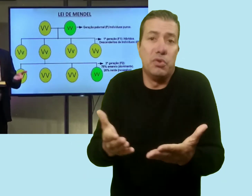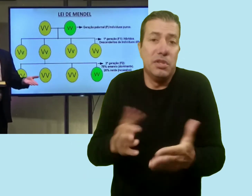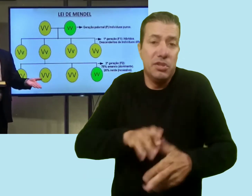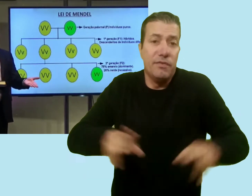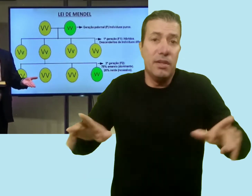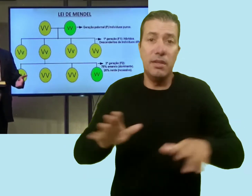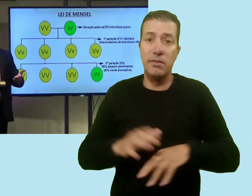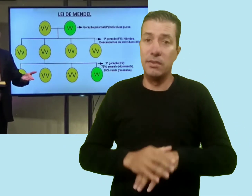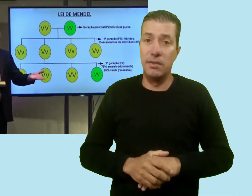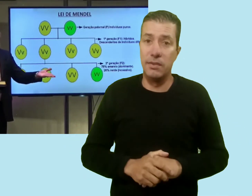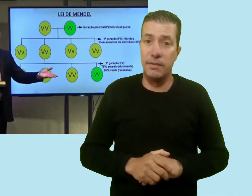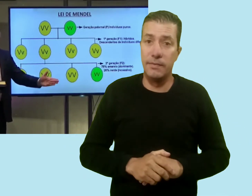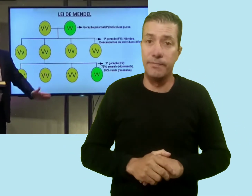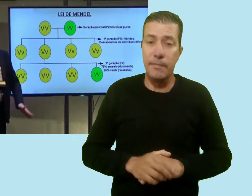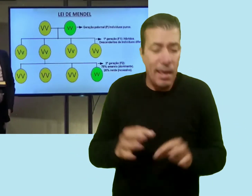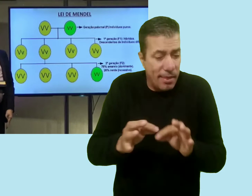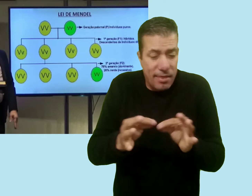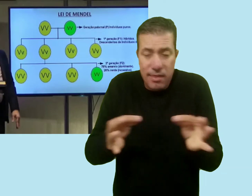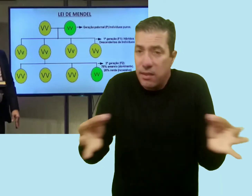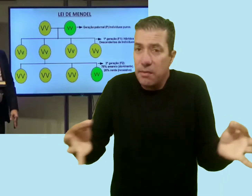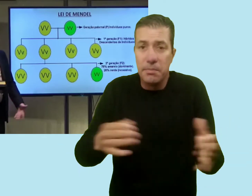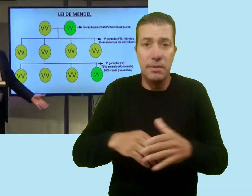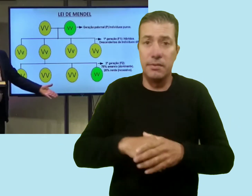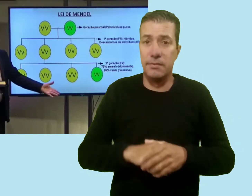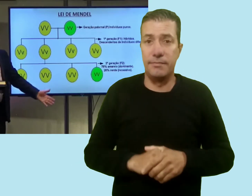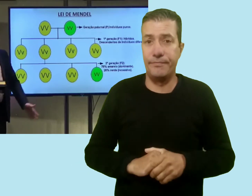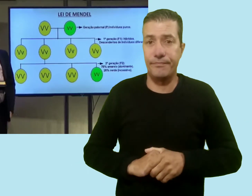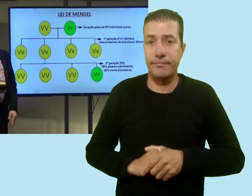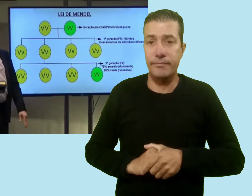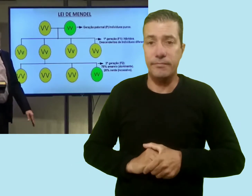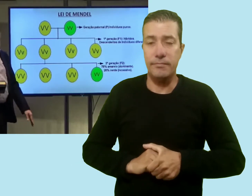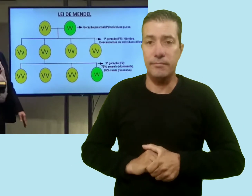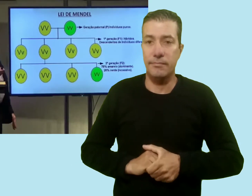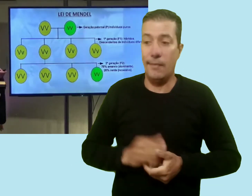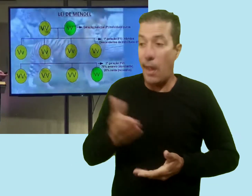não evolui para um negócio diferente. É simples assim.